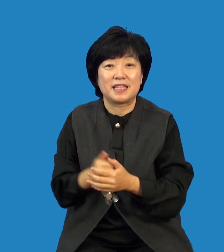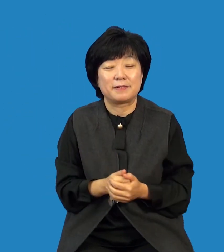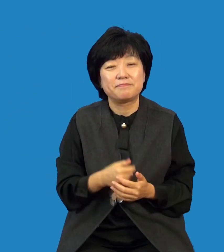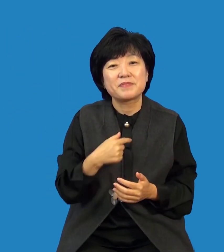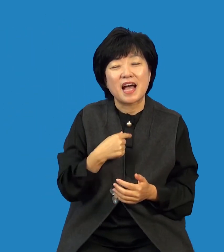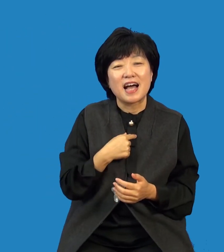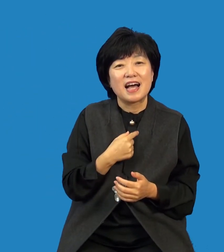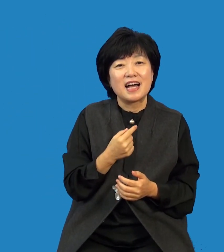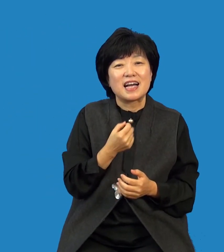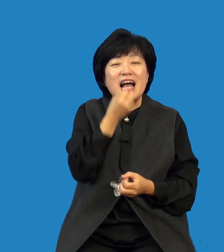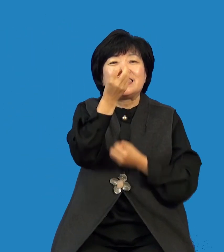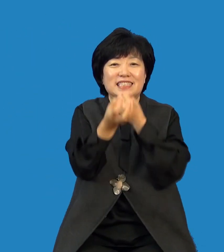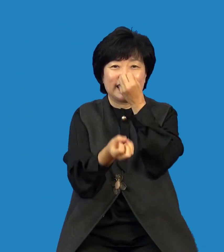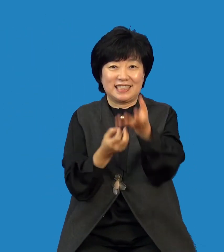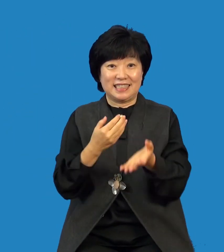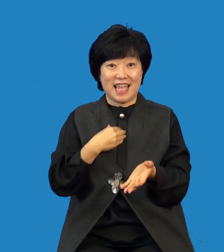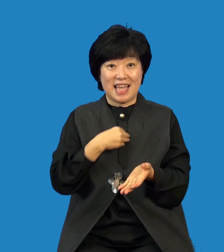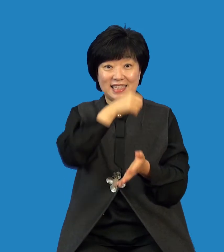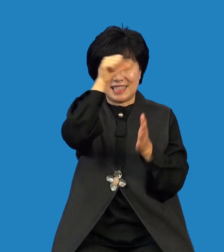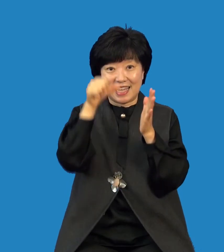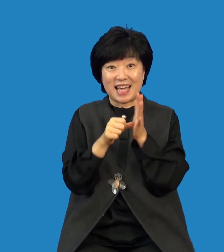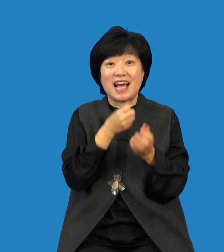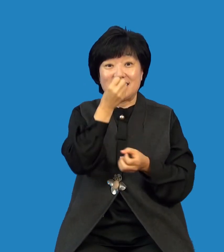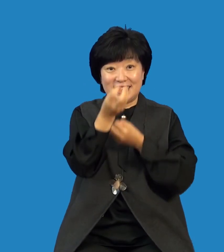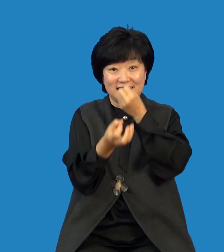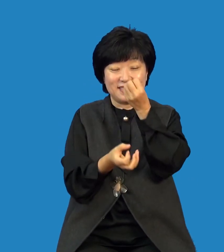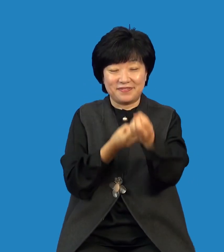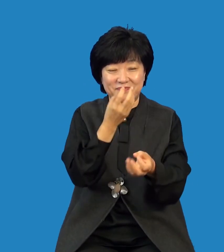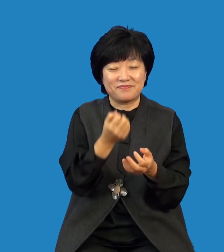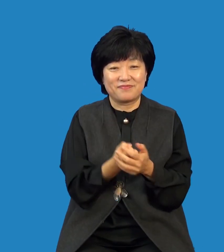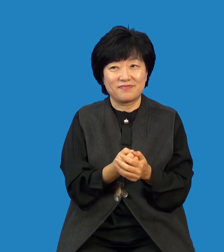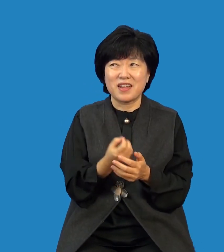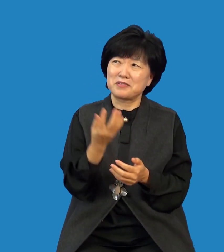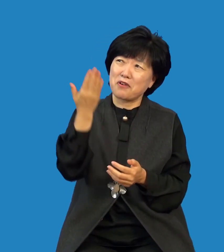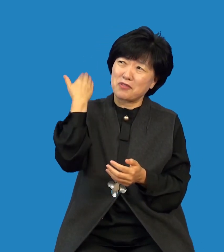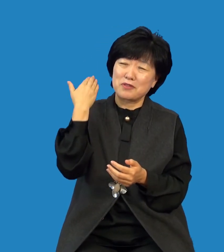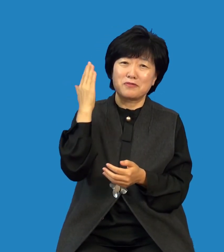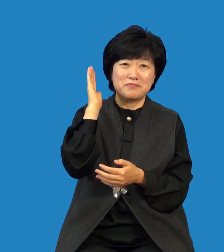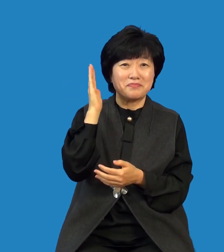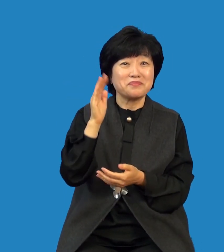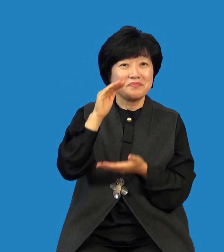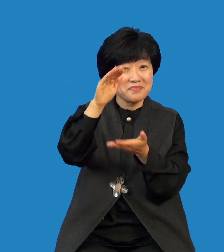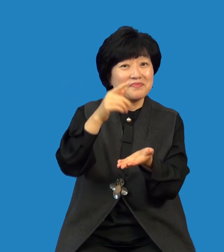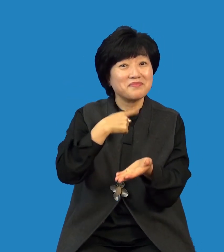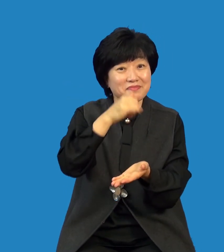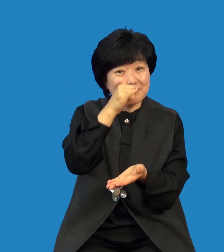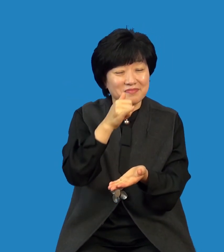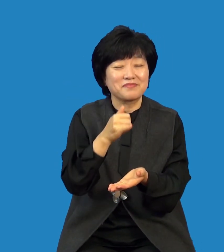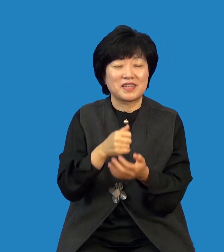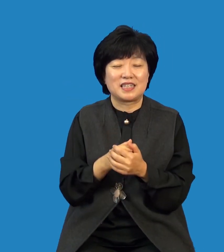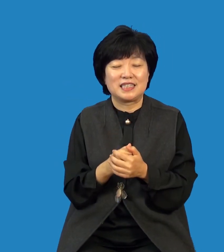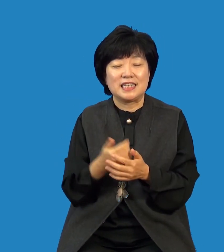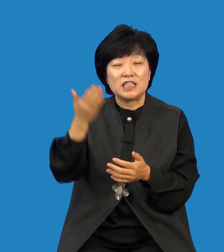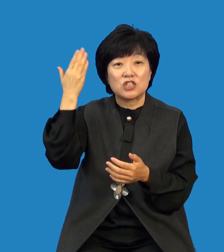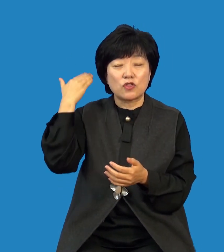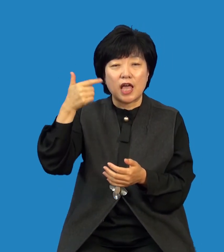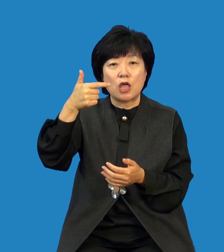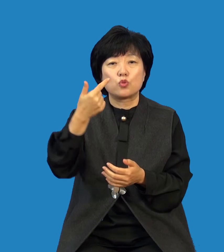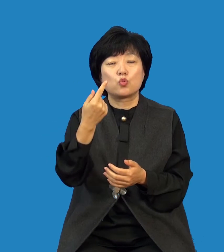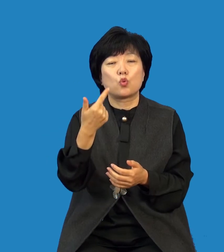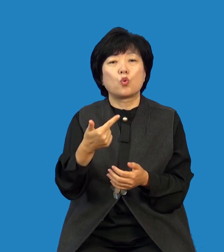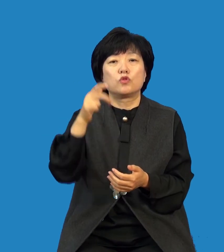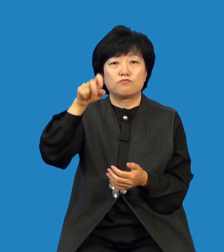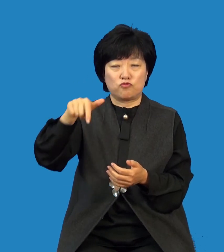나눴던 간증인데 오늘 다시 한번 나누려고 합니다. 제가 미국에서 논문 쓸 때 간증이었어요. 제